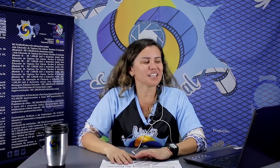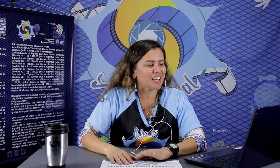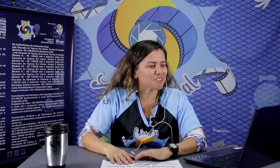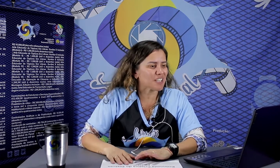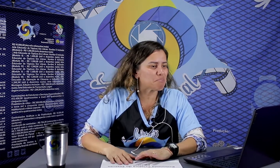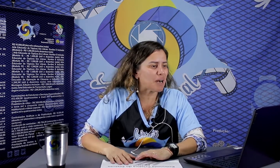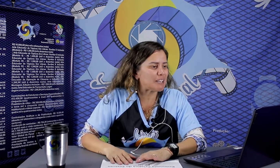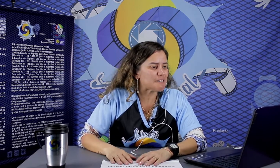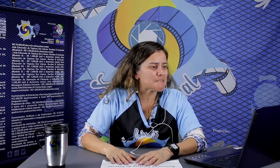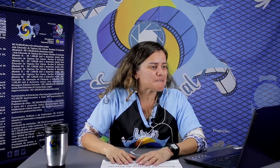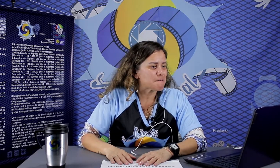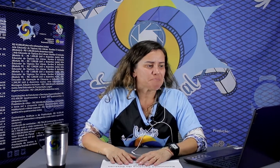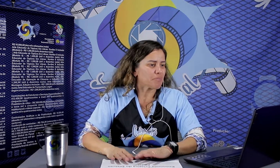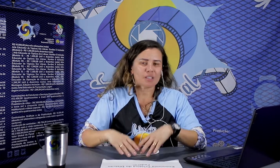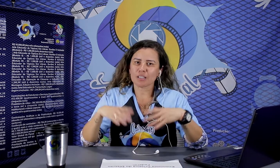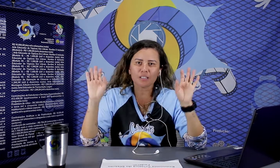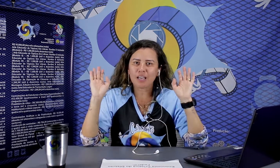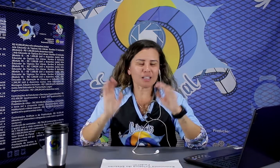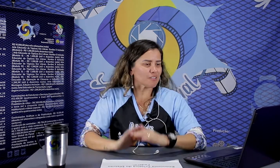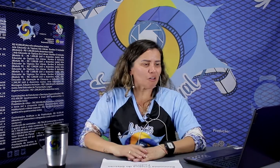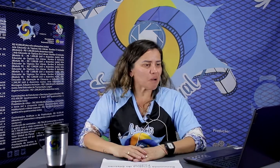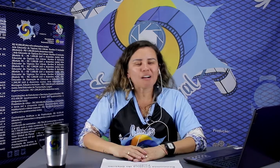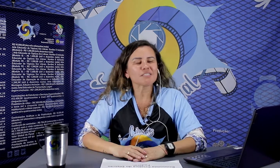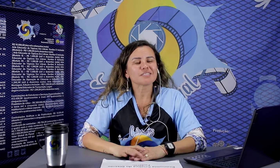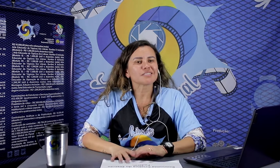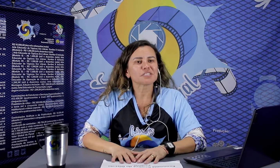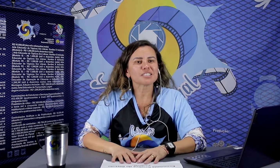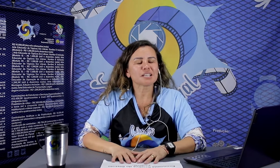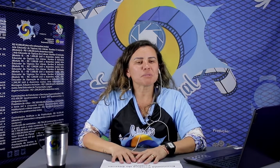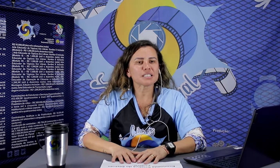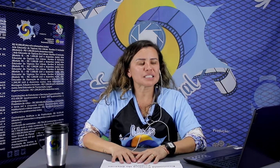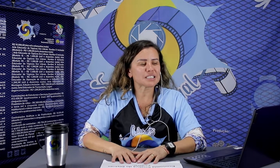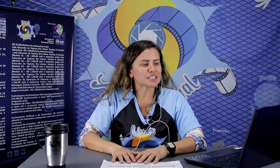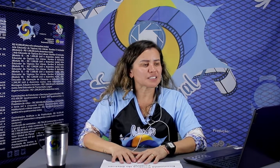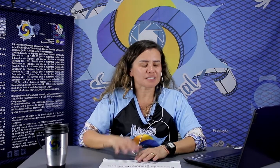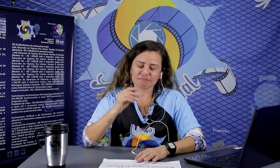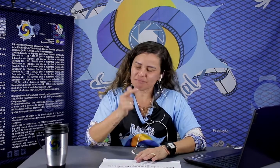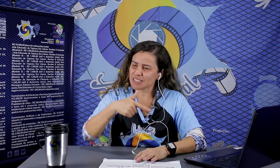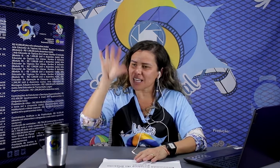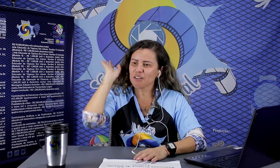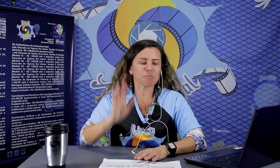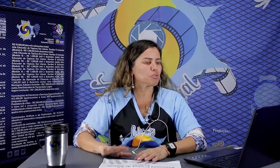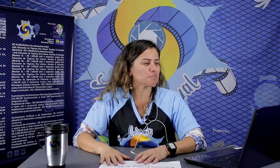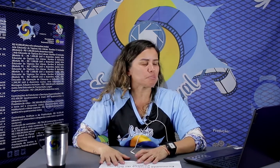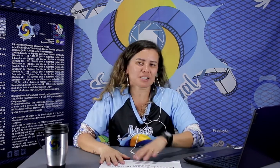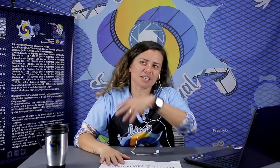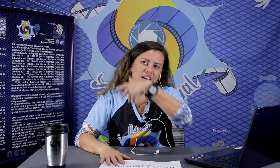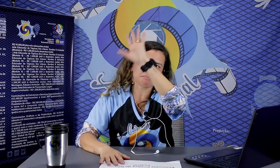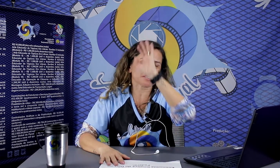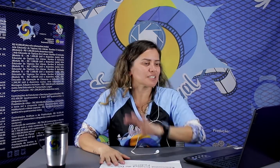no trabalho, e era normal. Fim de semana, saía com a moça para passear,